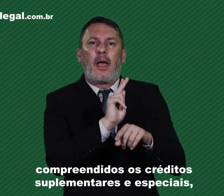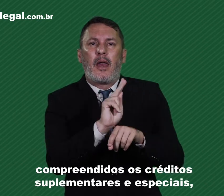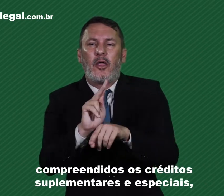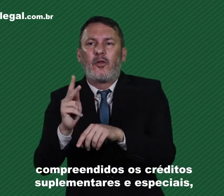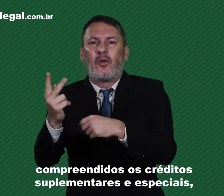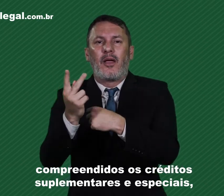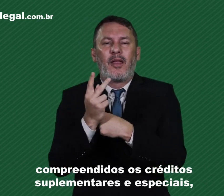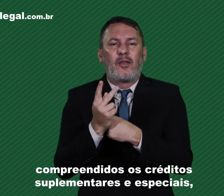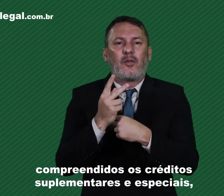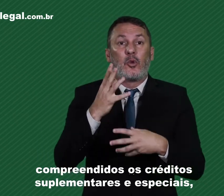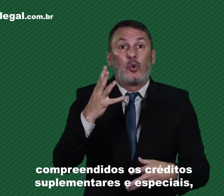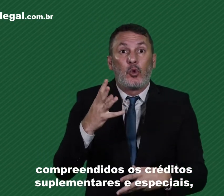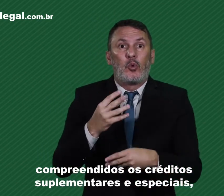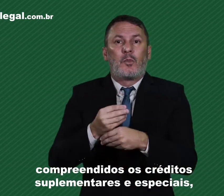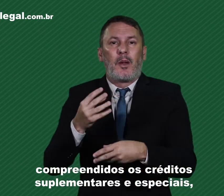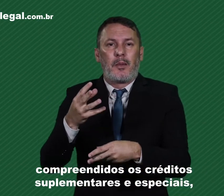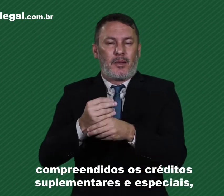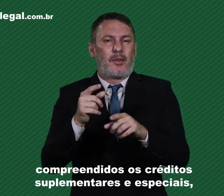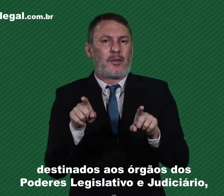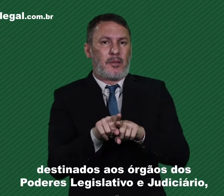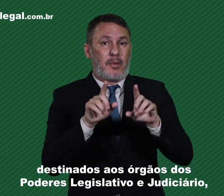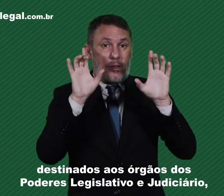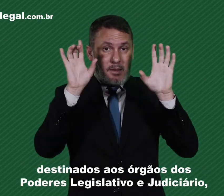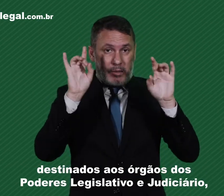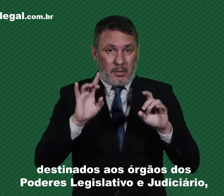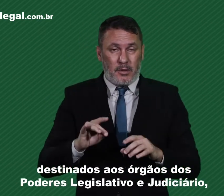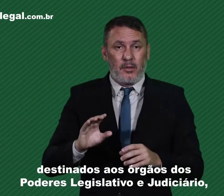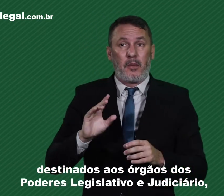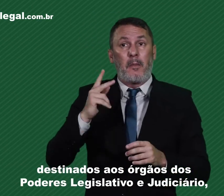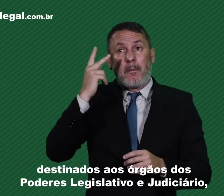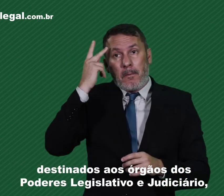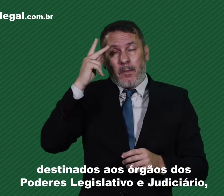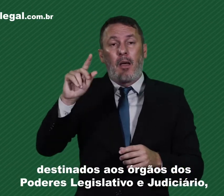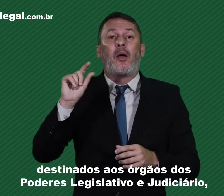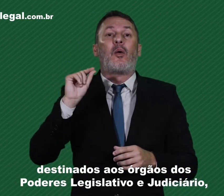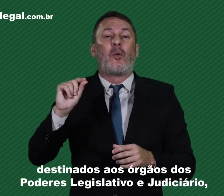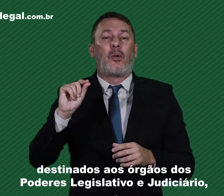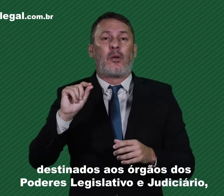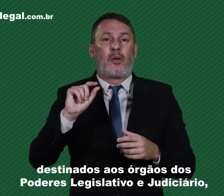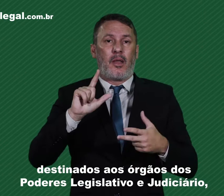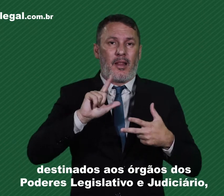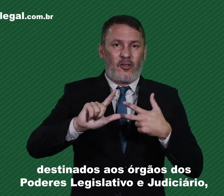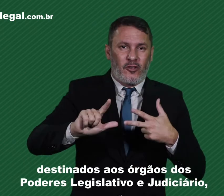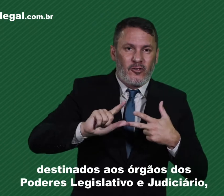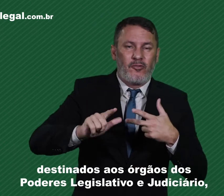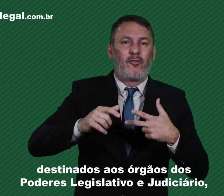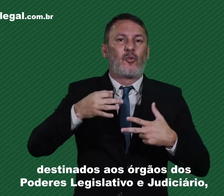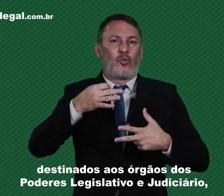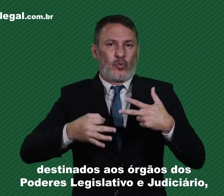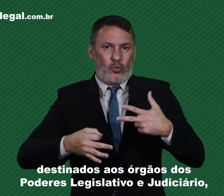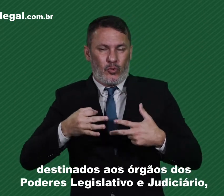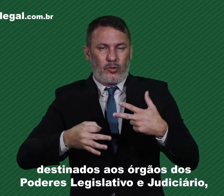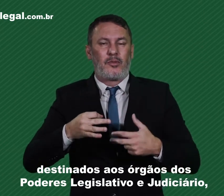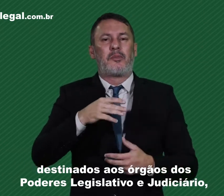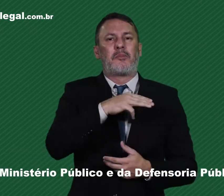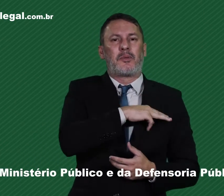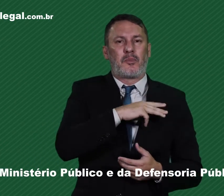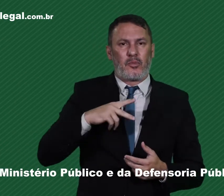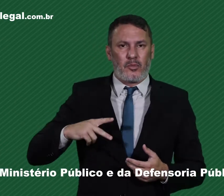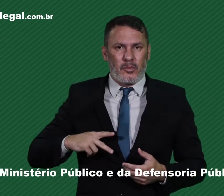suplementares e especiais destinados aos órgãos dos poderes legislativo e judiciário do ministério